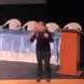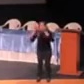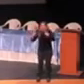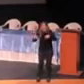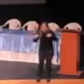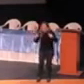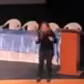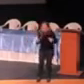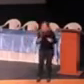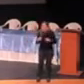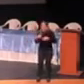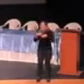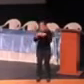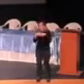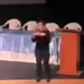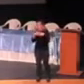vida.